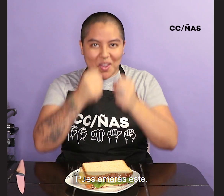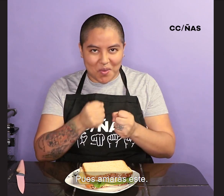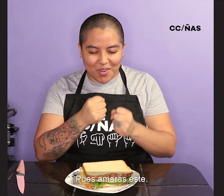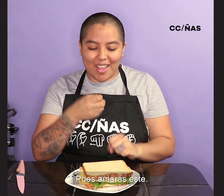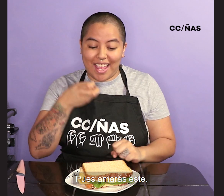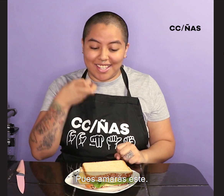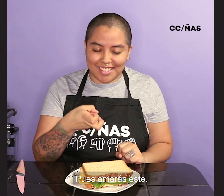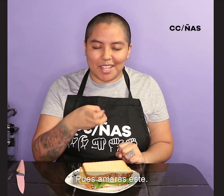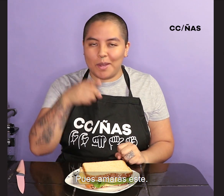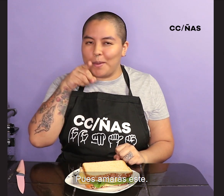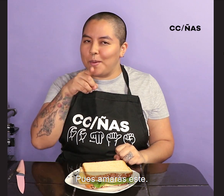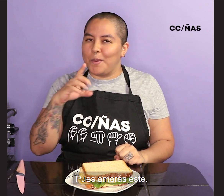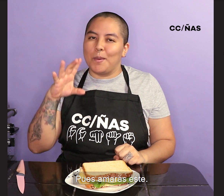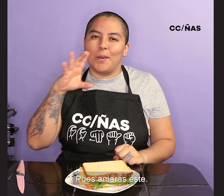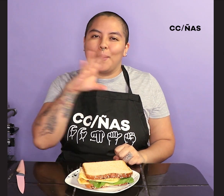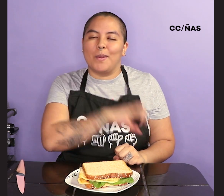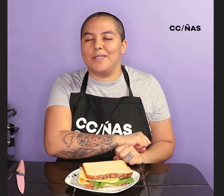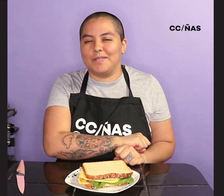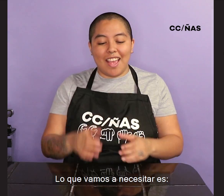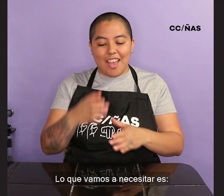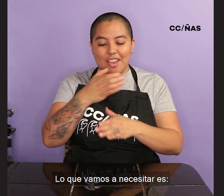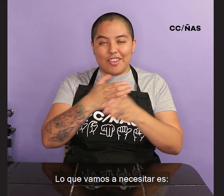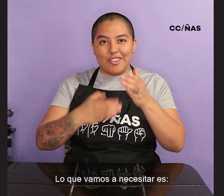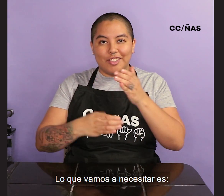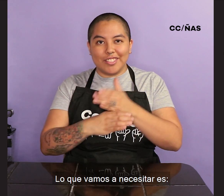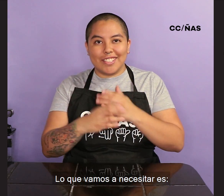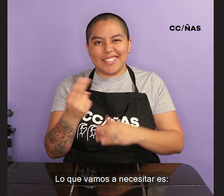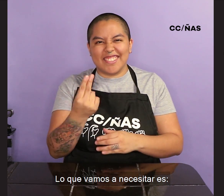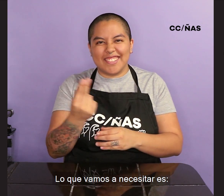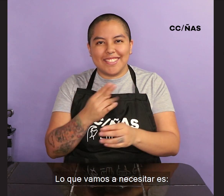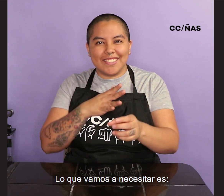Pues amarás este. Lo que vamos a necesitar es